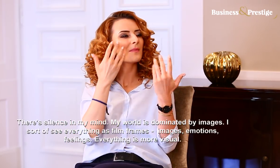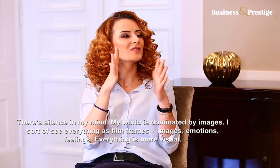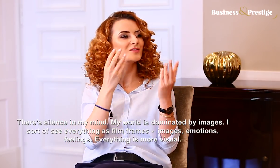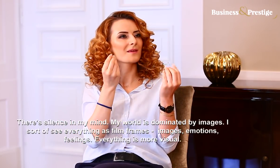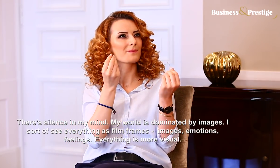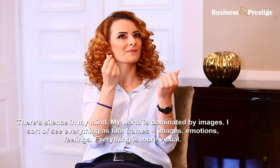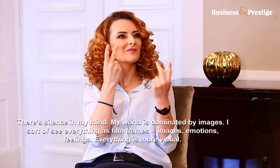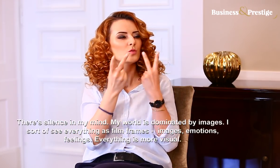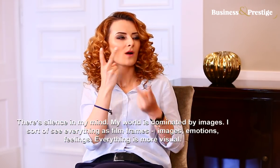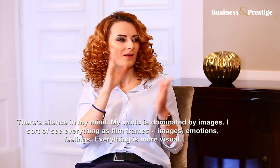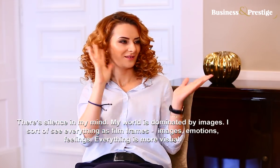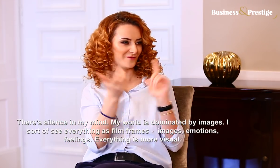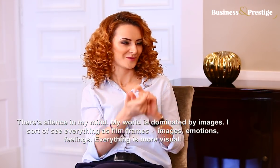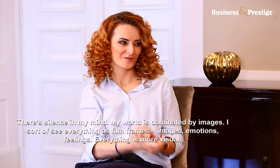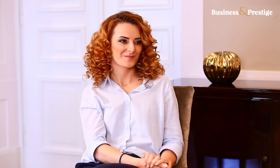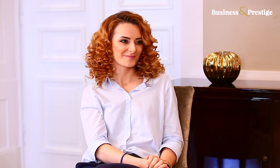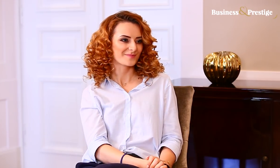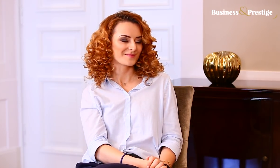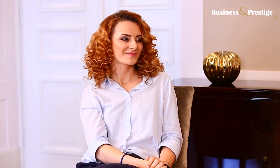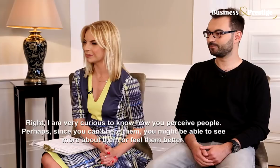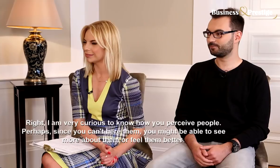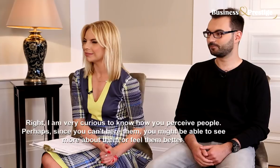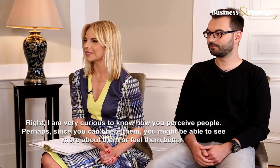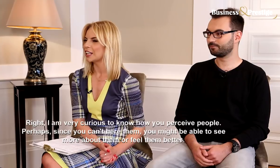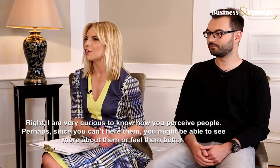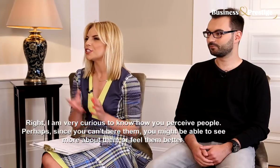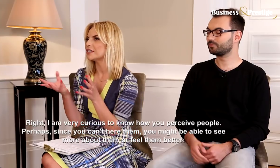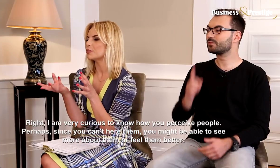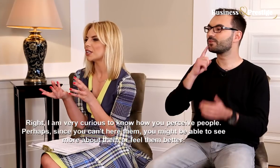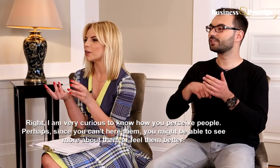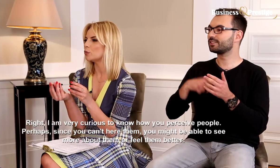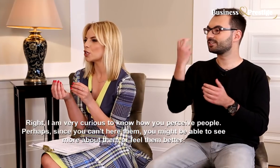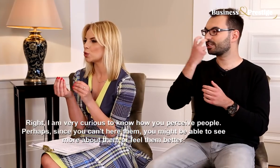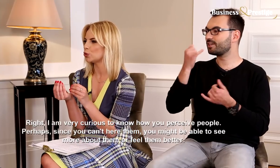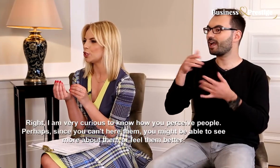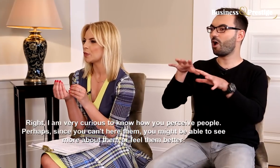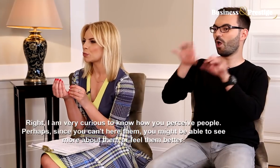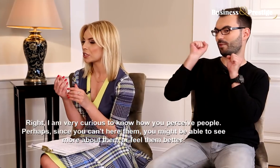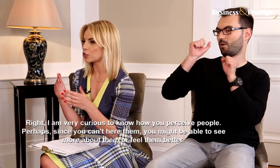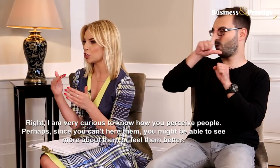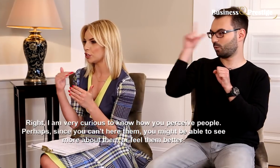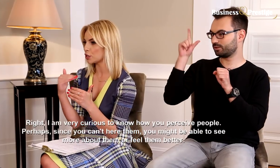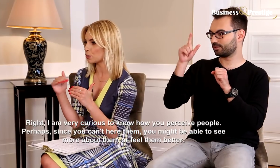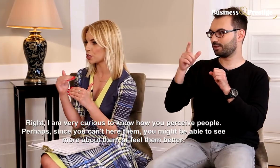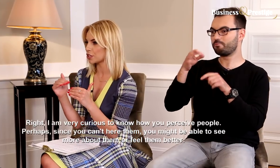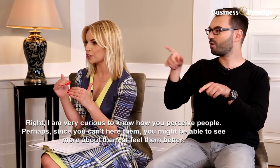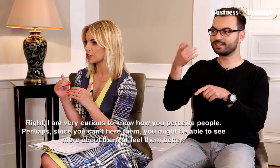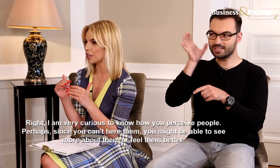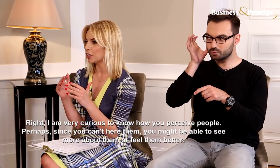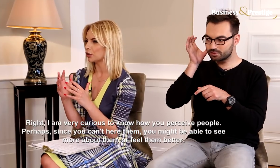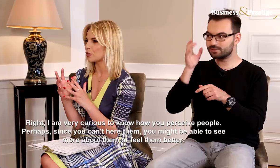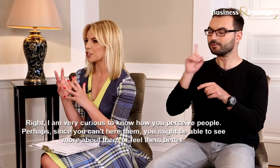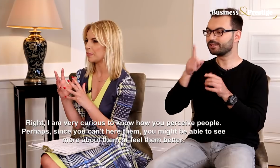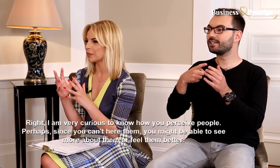sytuacje, emocje, uczucia. Wszystko jest bardziej wizualne. Właśnie jestem ciekawa, jak odbierasz ludzi. Przez to, że ich nie